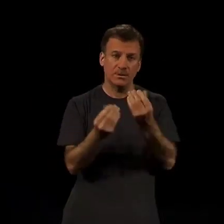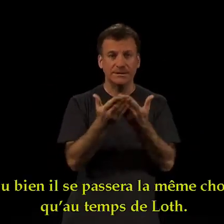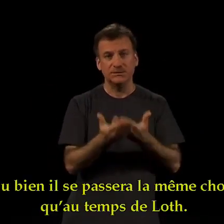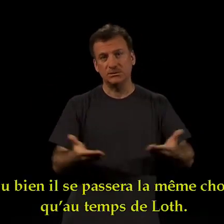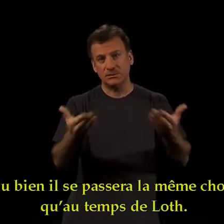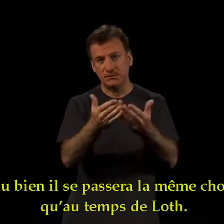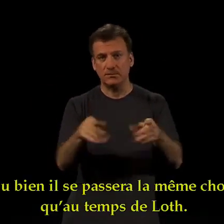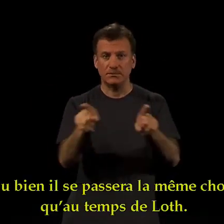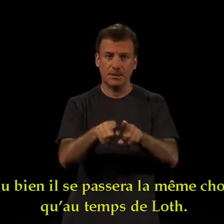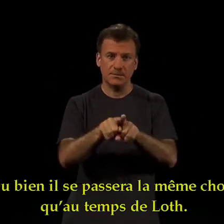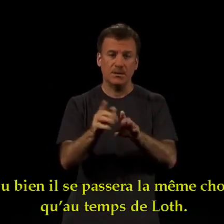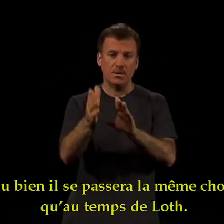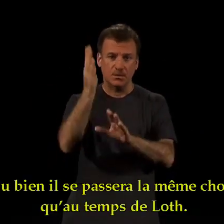passera la même chose qu'au temps de Lot.